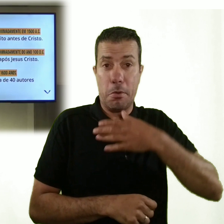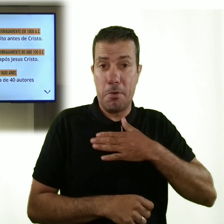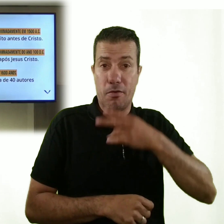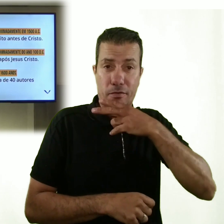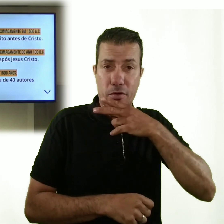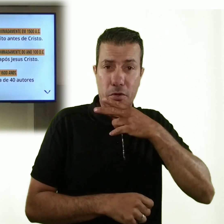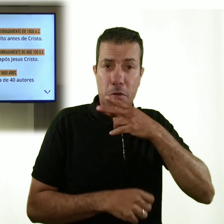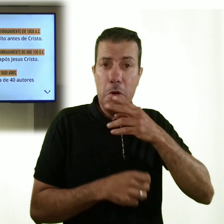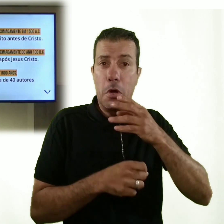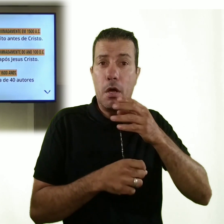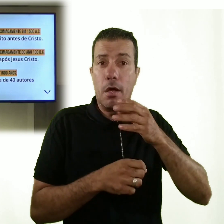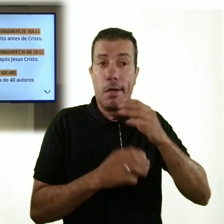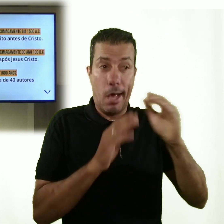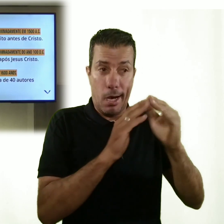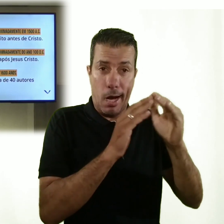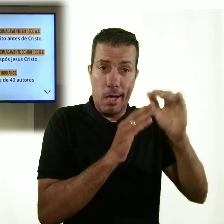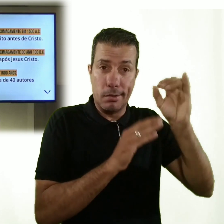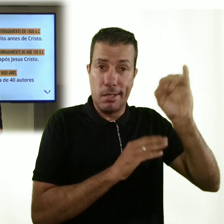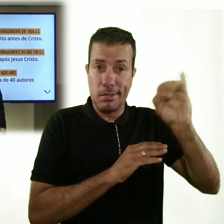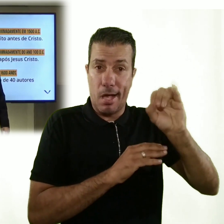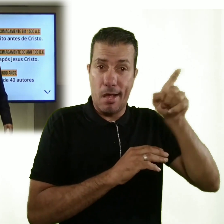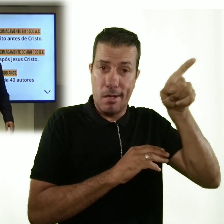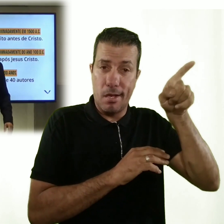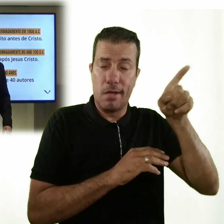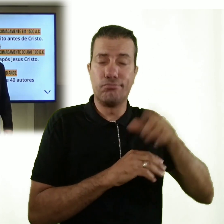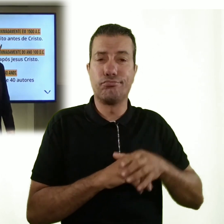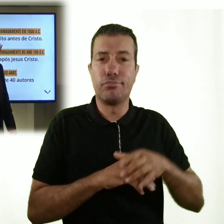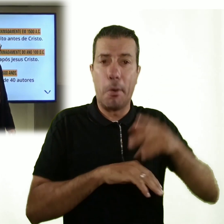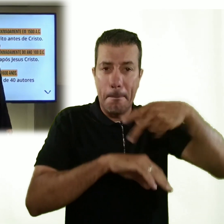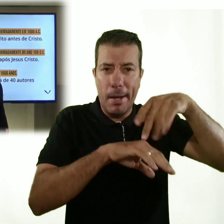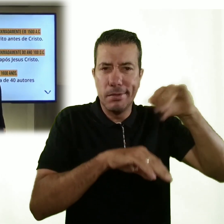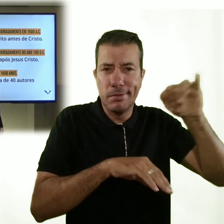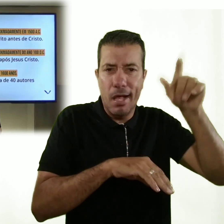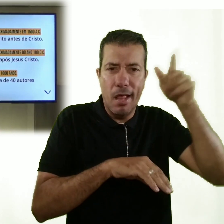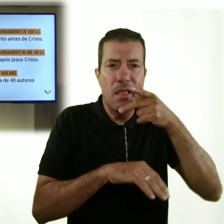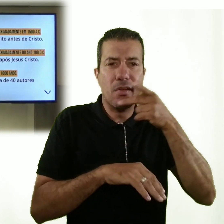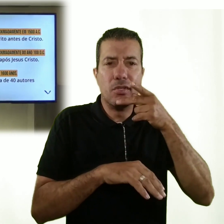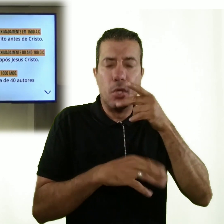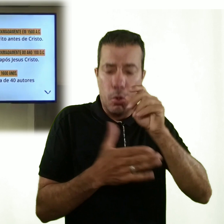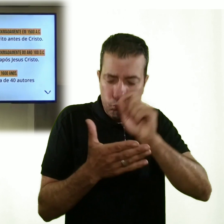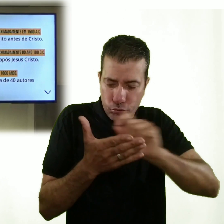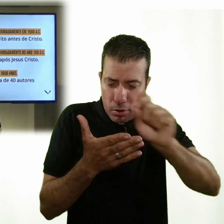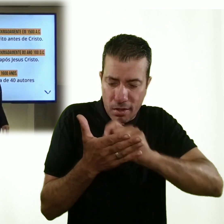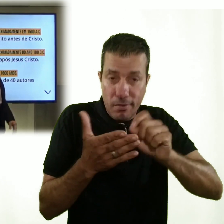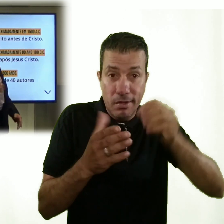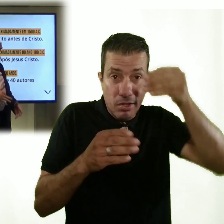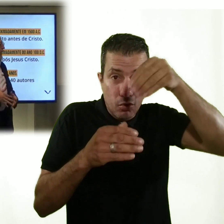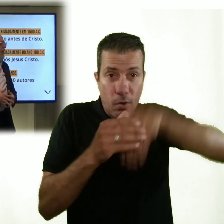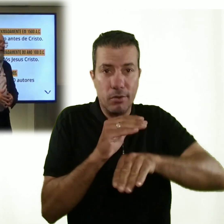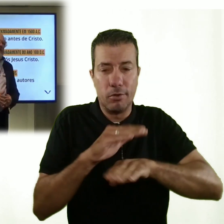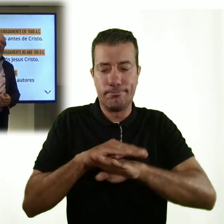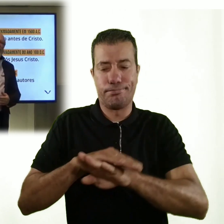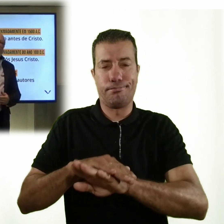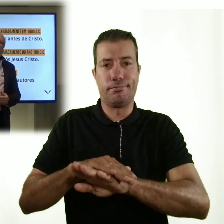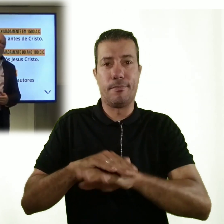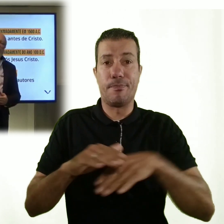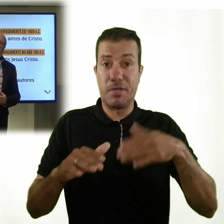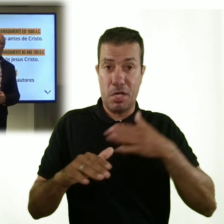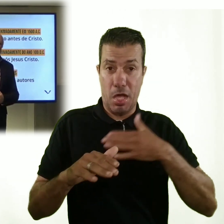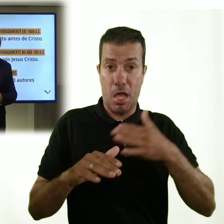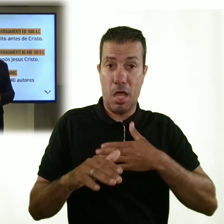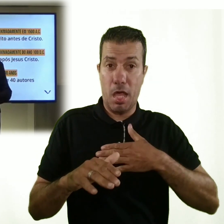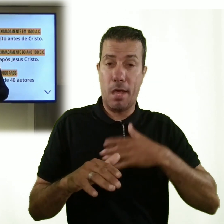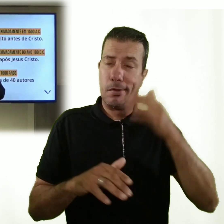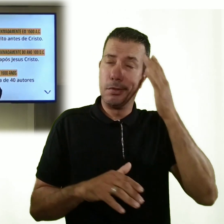Nápoles, escreveu alguma coisa sobre um determinado assunto e deixou guardado. E eu aqui, sem saber o